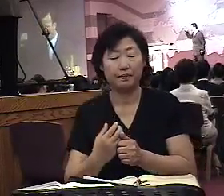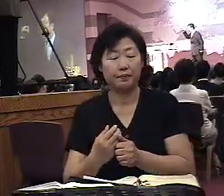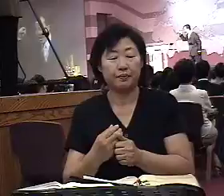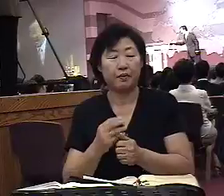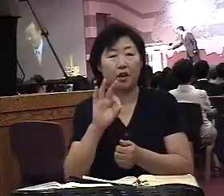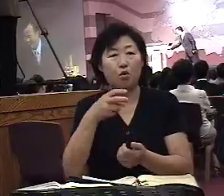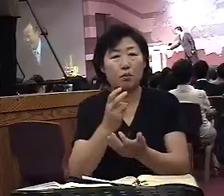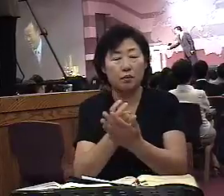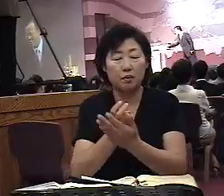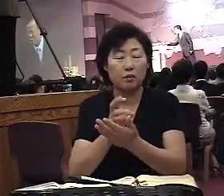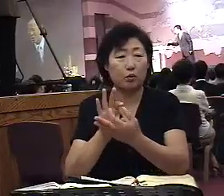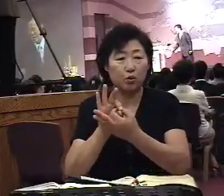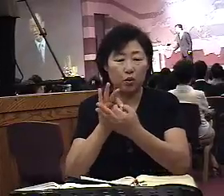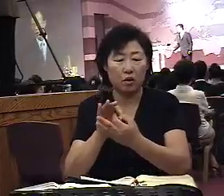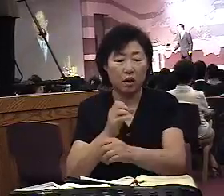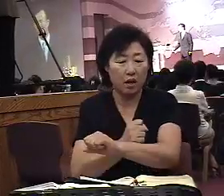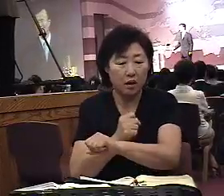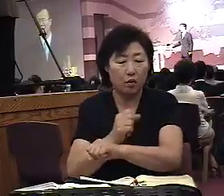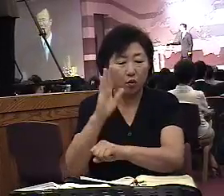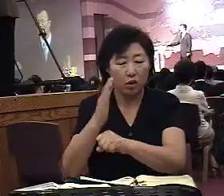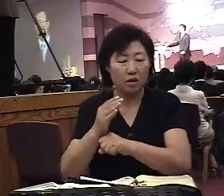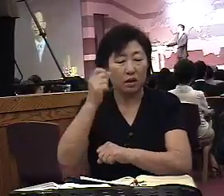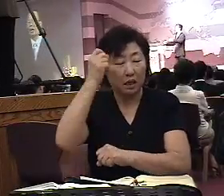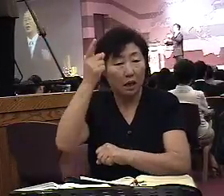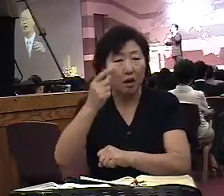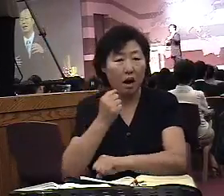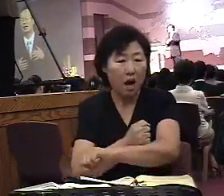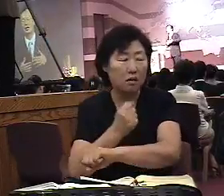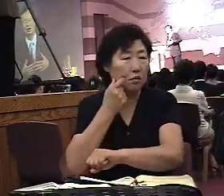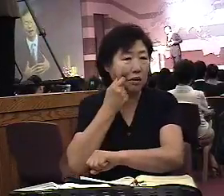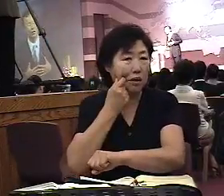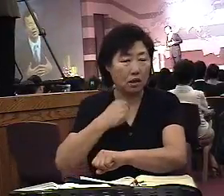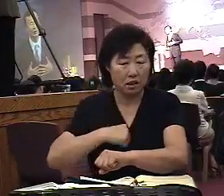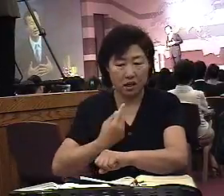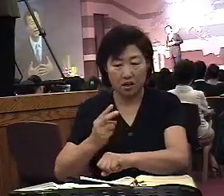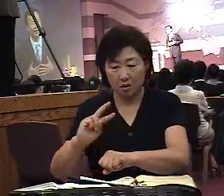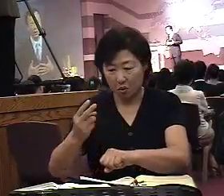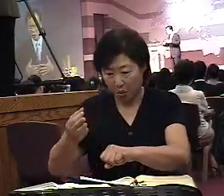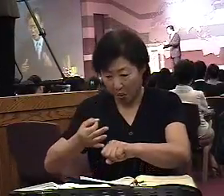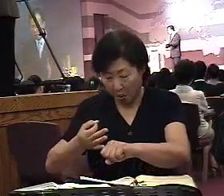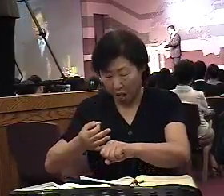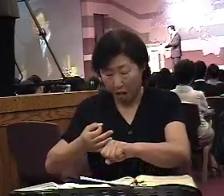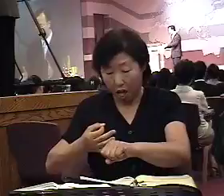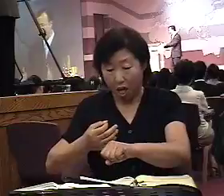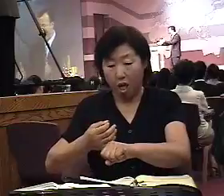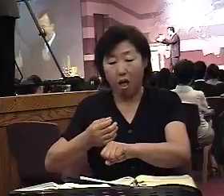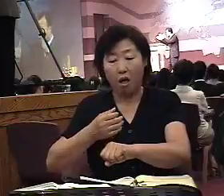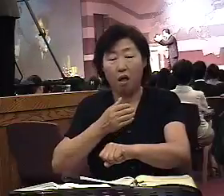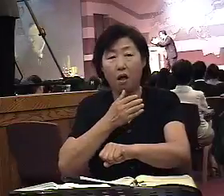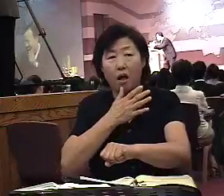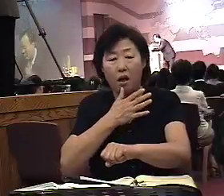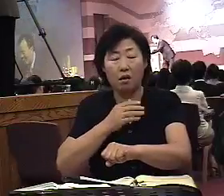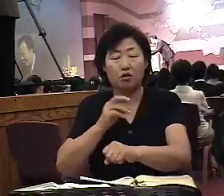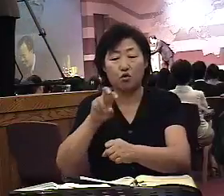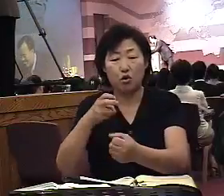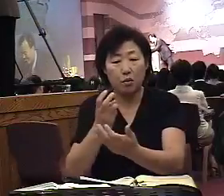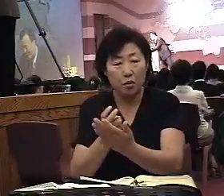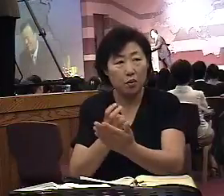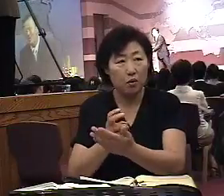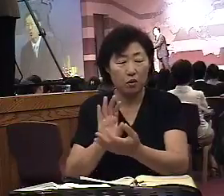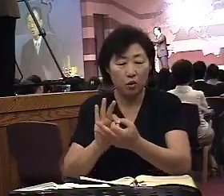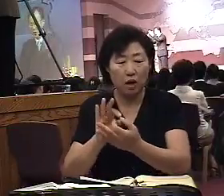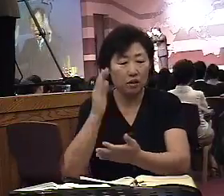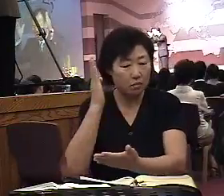통해 해야 된다는 것을 깨닫고도 하지 못하는 나 자신을 발견한다. 율법을 통해 하지 말아야 된다는